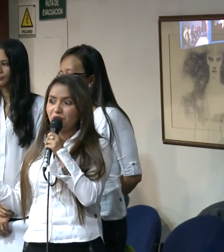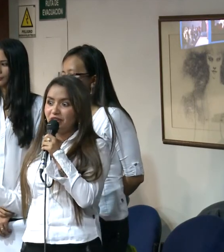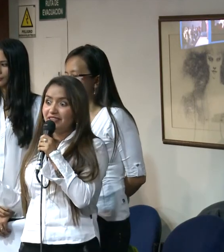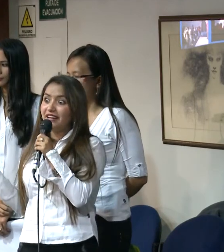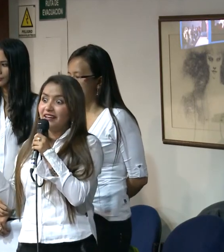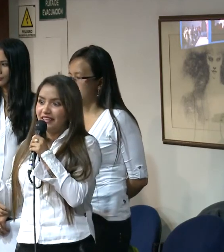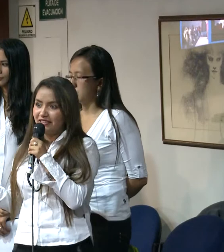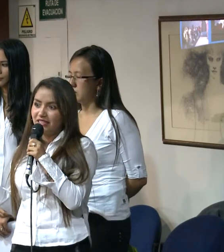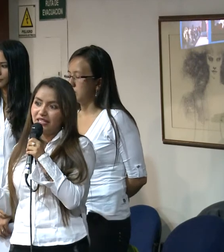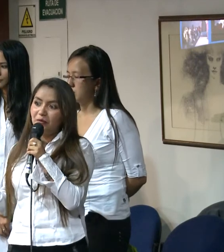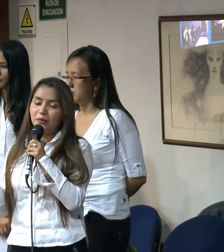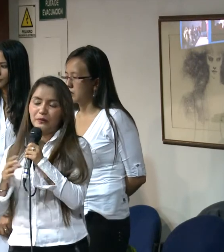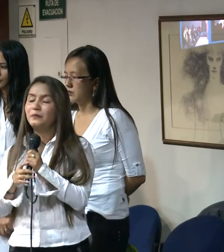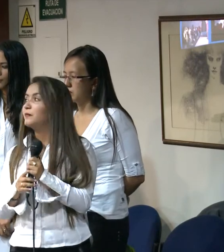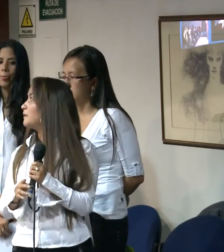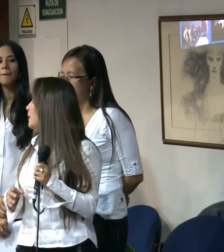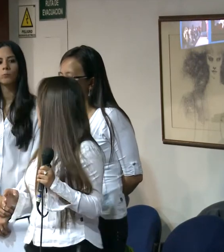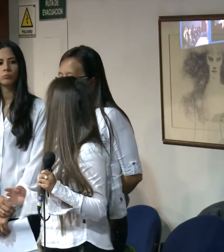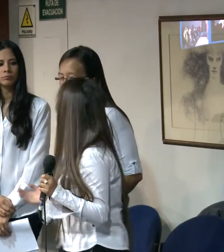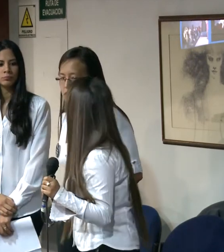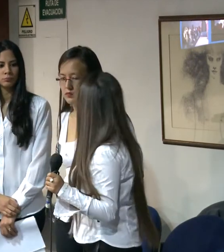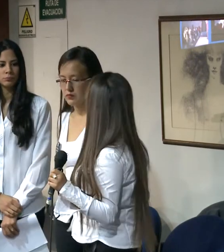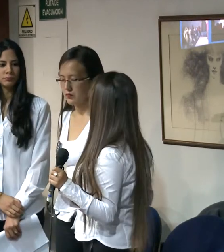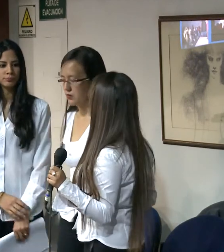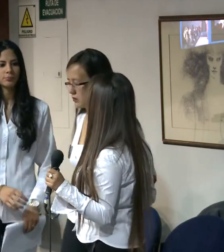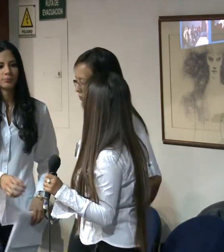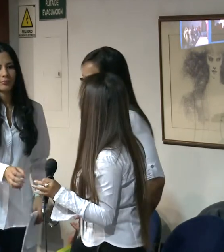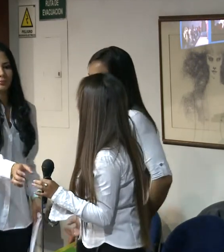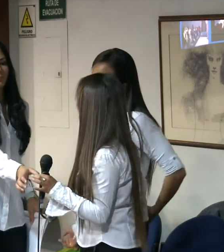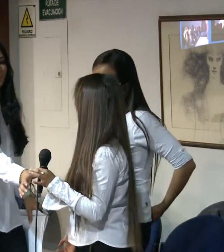de astronomía tan grande y tan amplio.